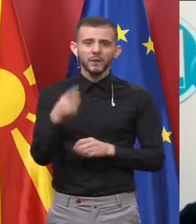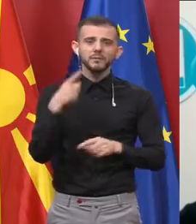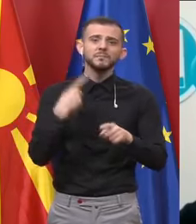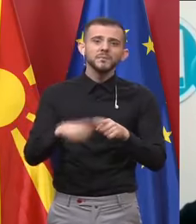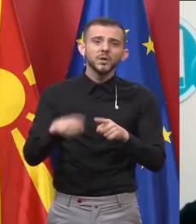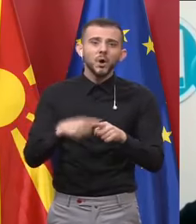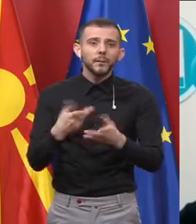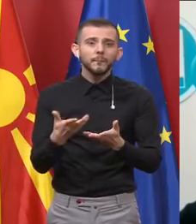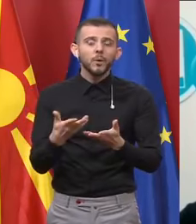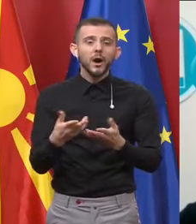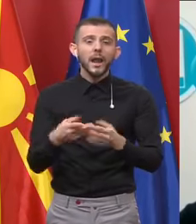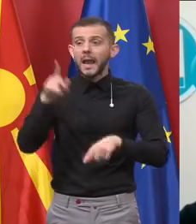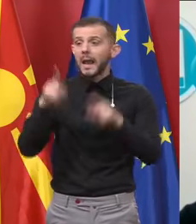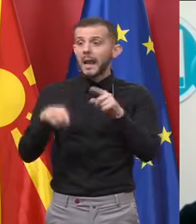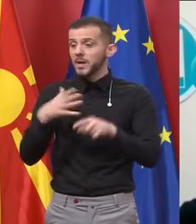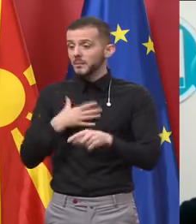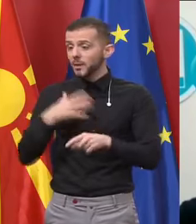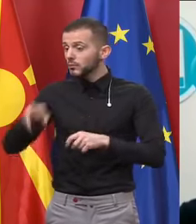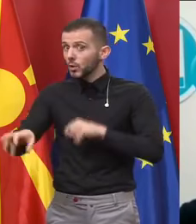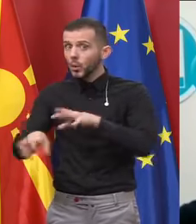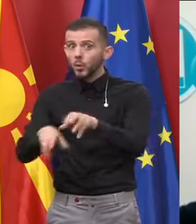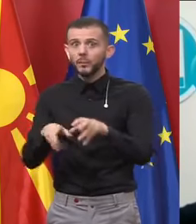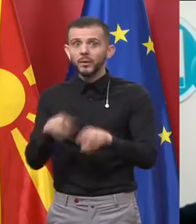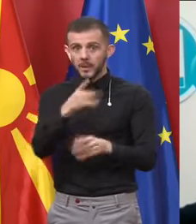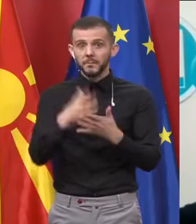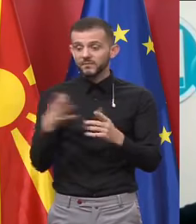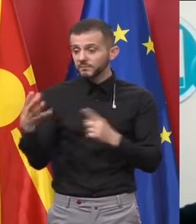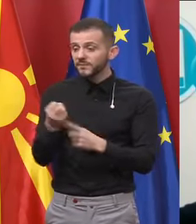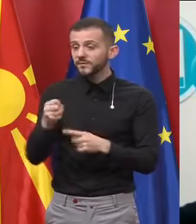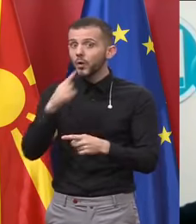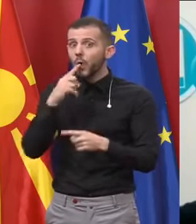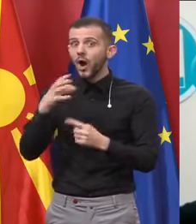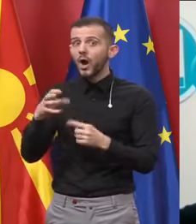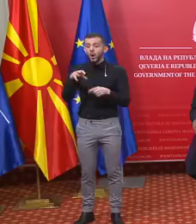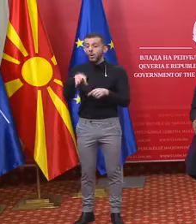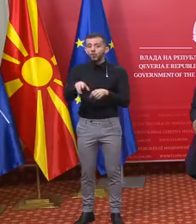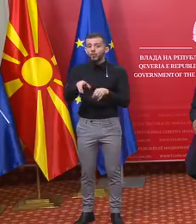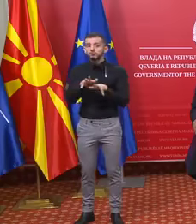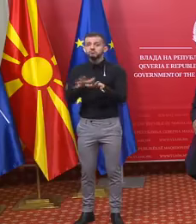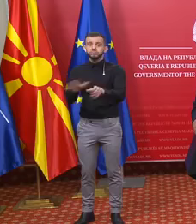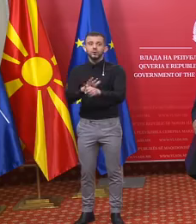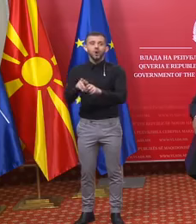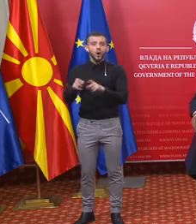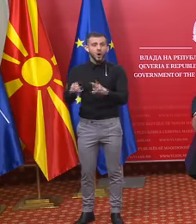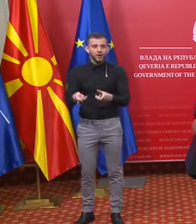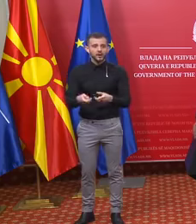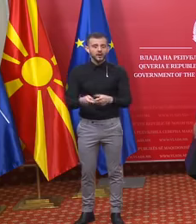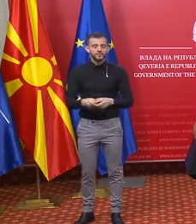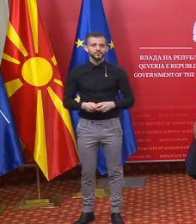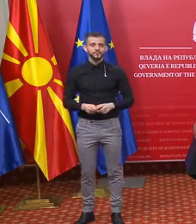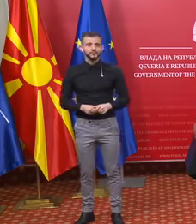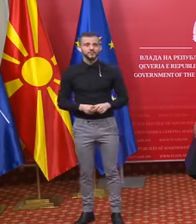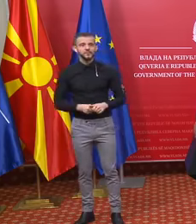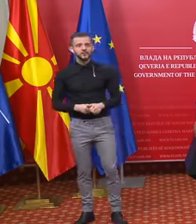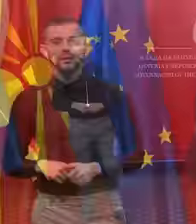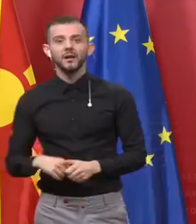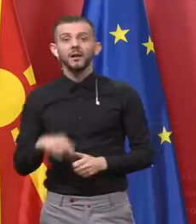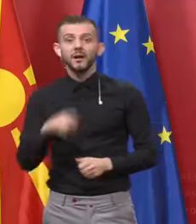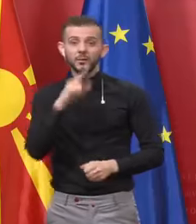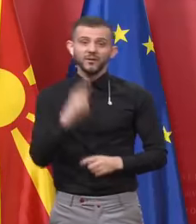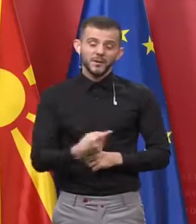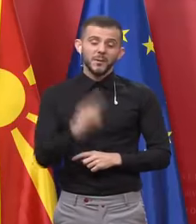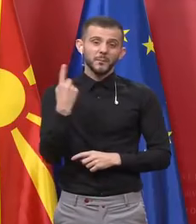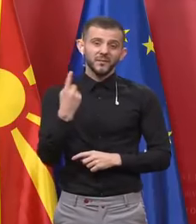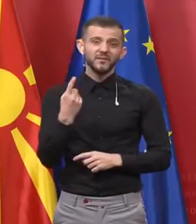некое одредено жарище, дали сте го лоцирали или се работи за нешто друго? Благодарам. Иницијално првите случаи